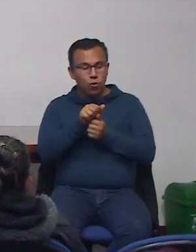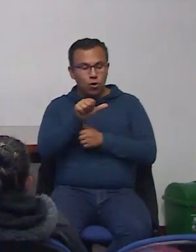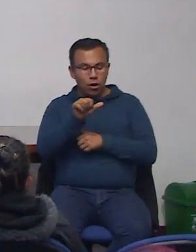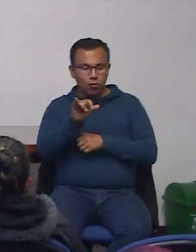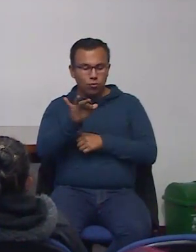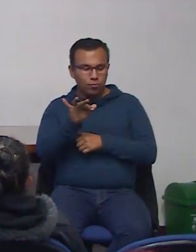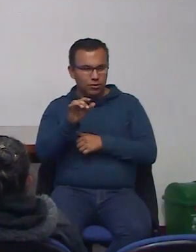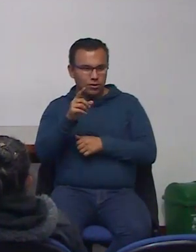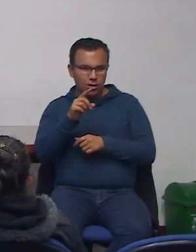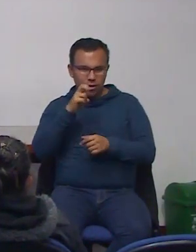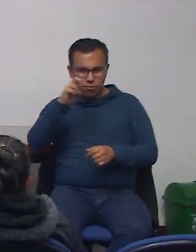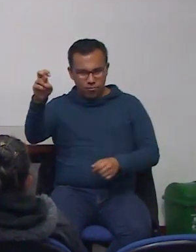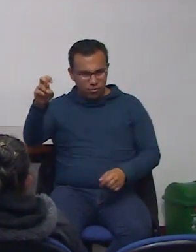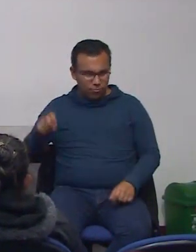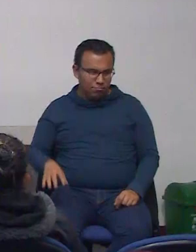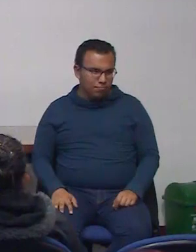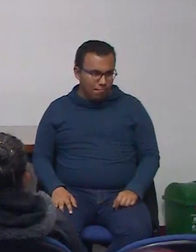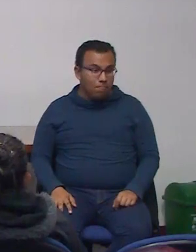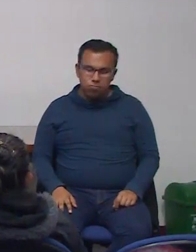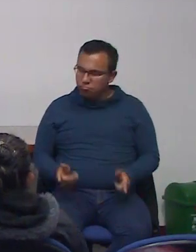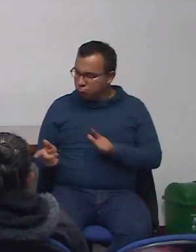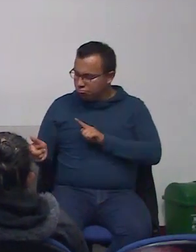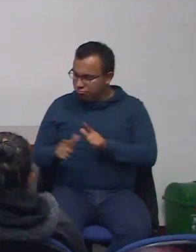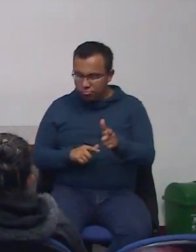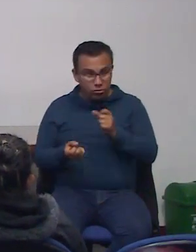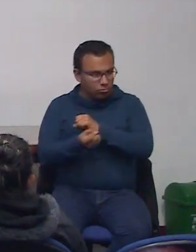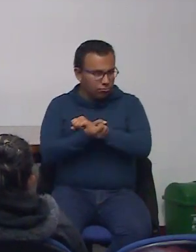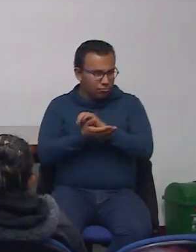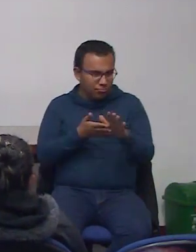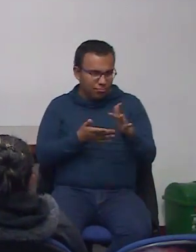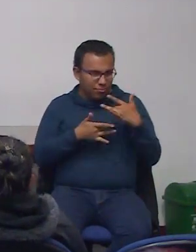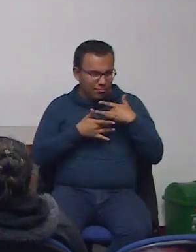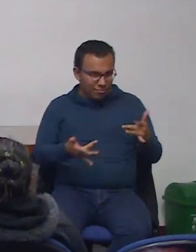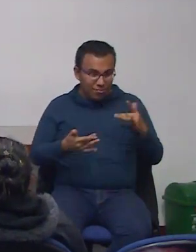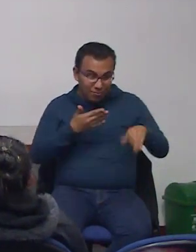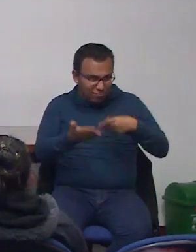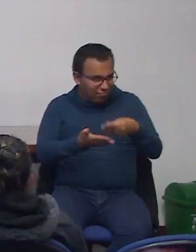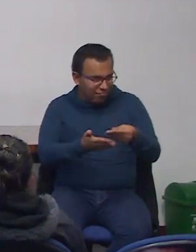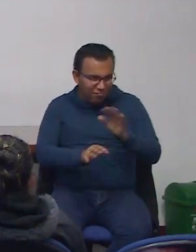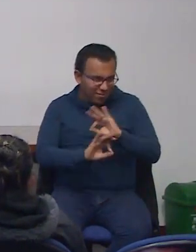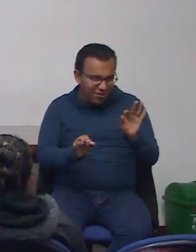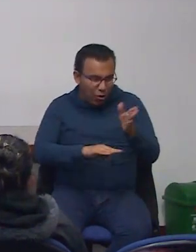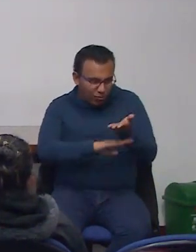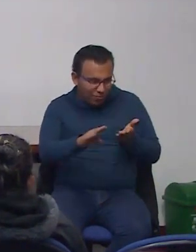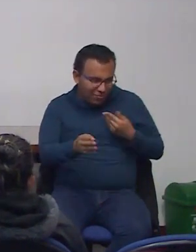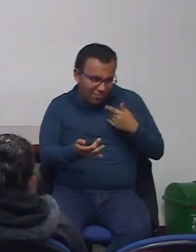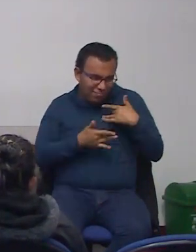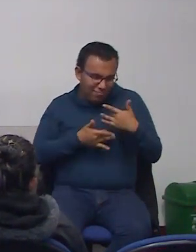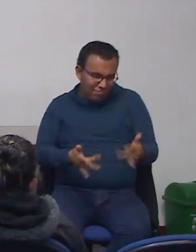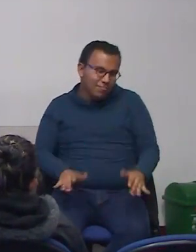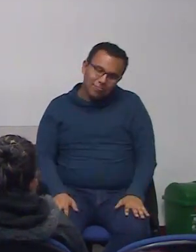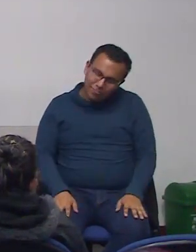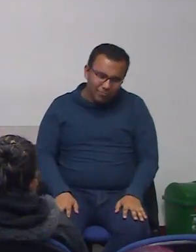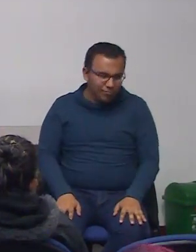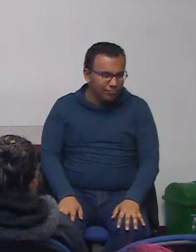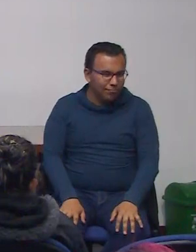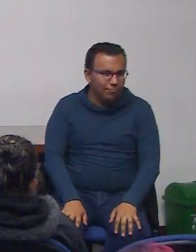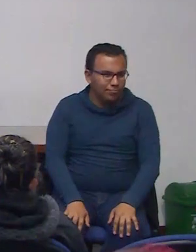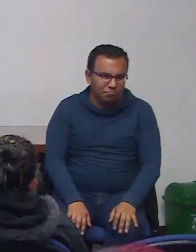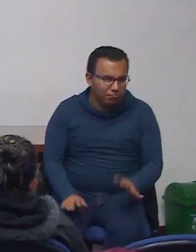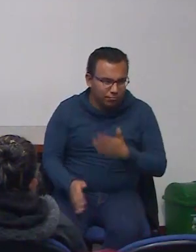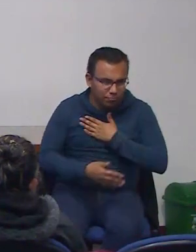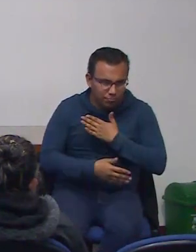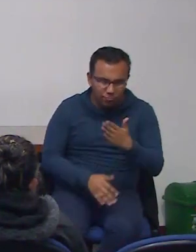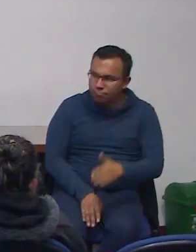con paralela y ya es gratis el voluntariado no cobramos obviamente es voluntariado entonces pues eh